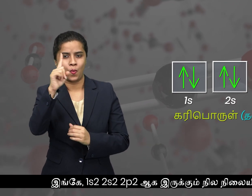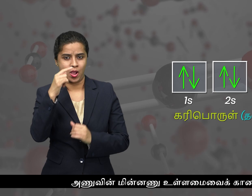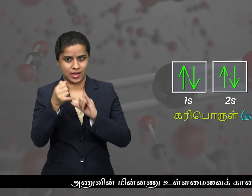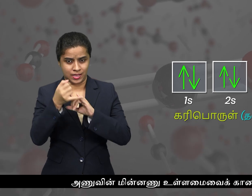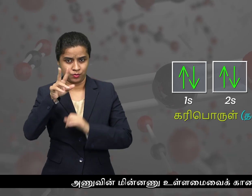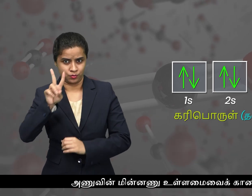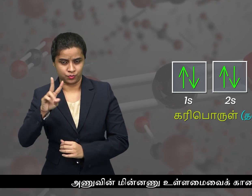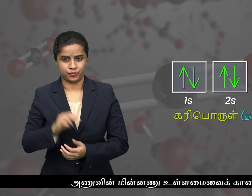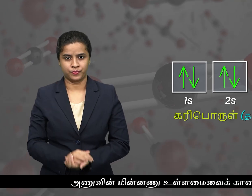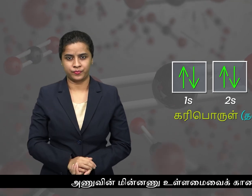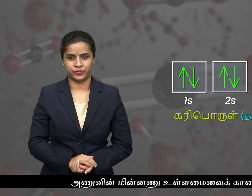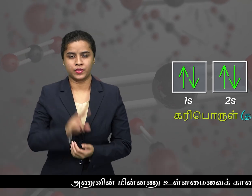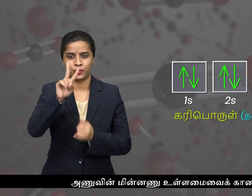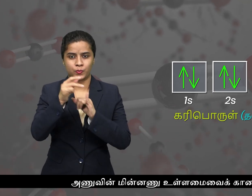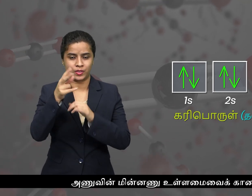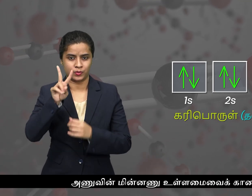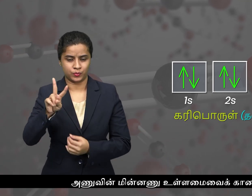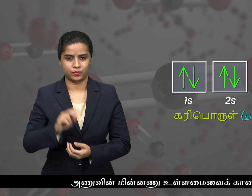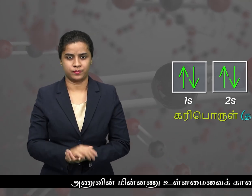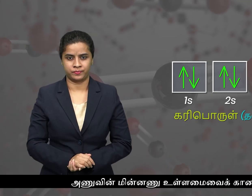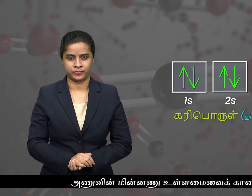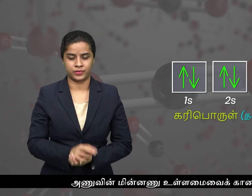கார்பன் அணுவின் மின்னணு உள்ளமைவை காணலாம்.